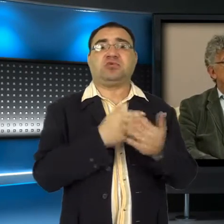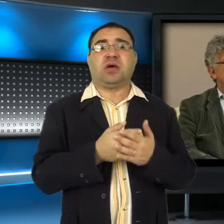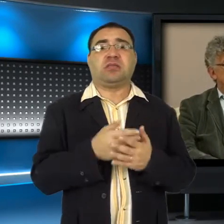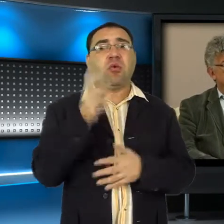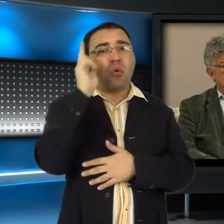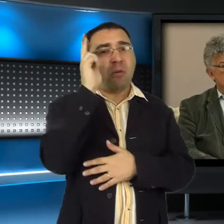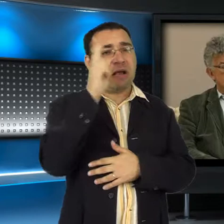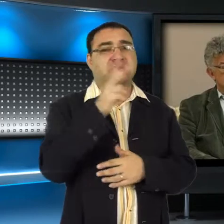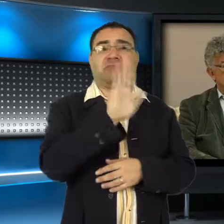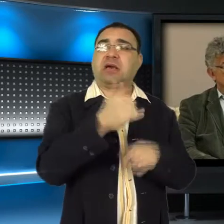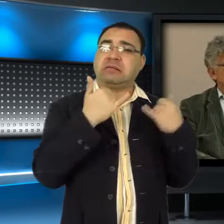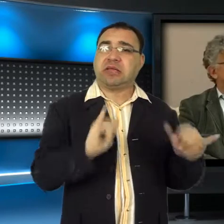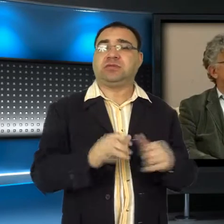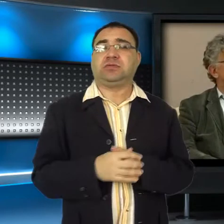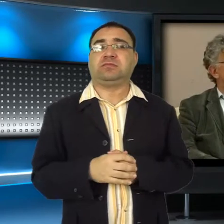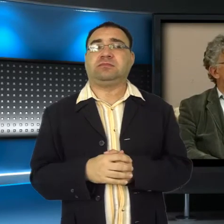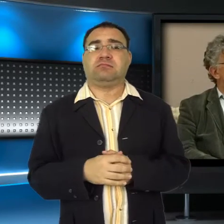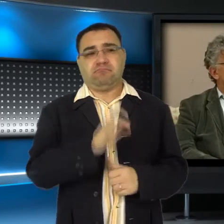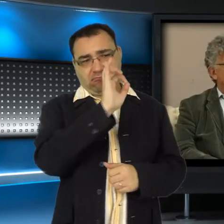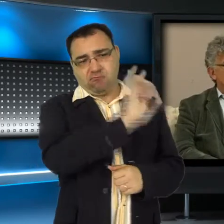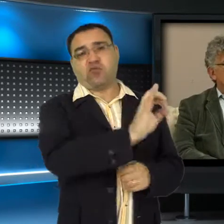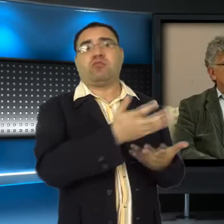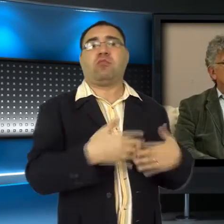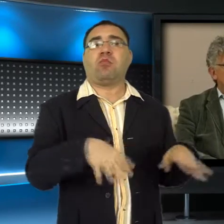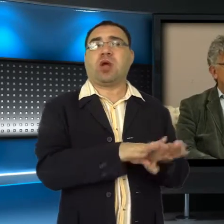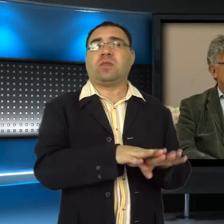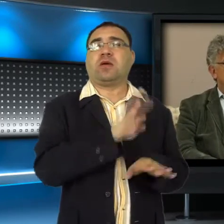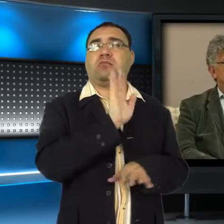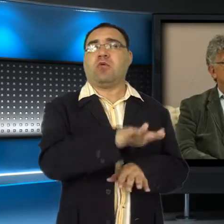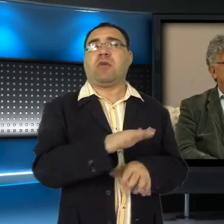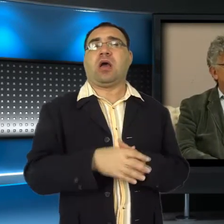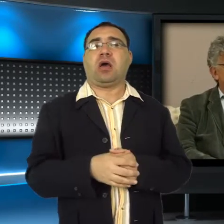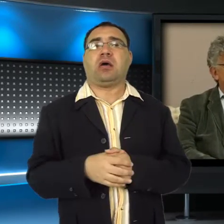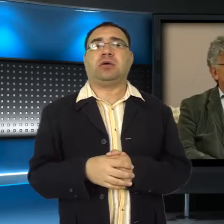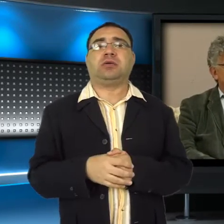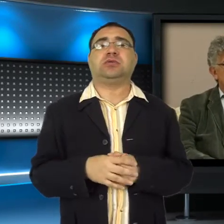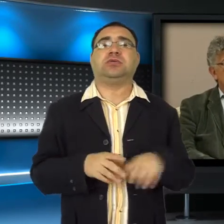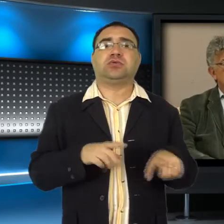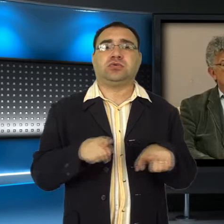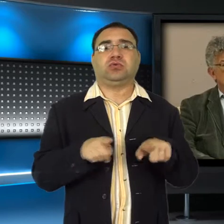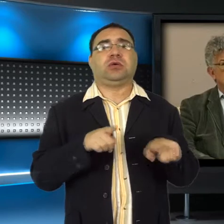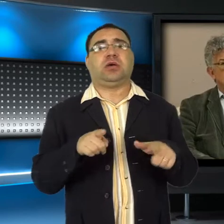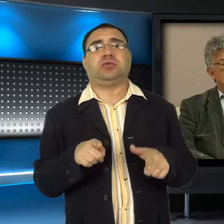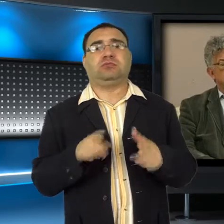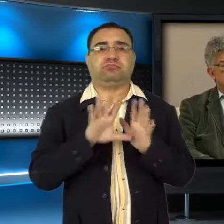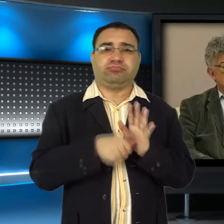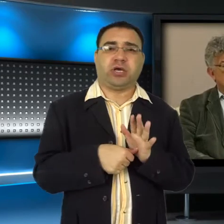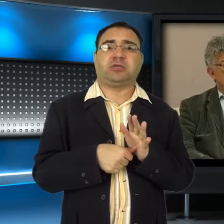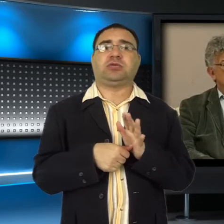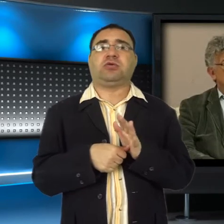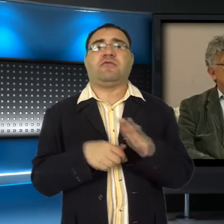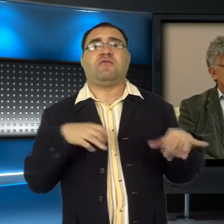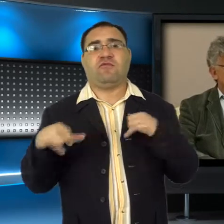ten problem jest rozwiązany tym, że one posiadają majątek, bo mają do niego dostęp. Czyli albo miasto,